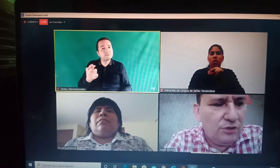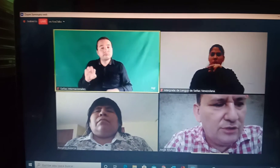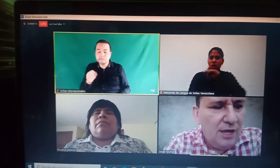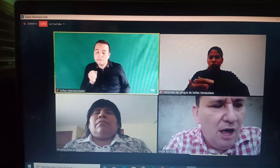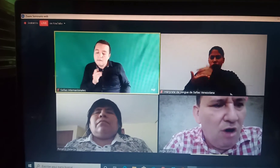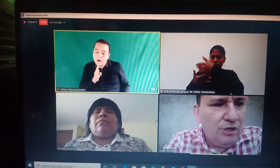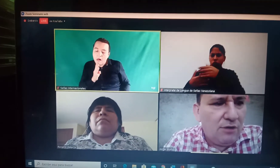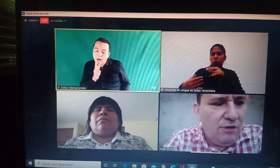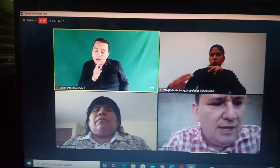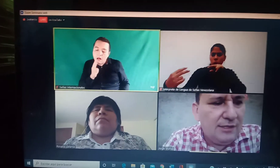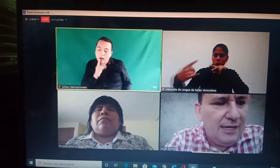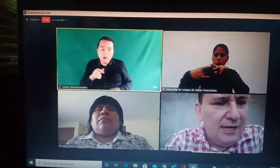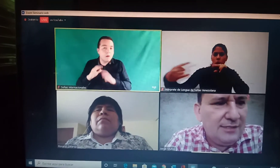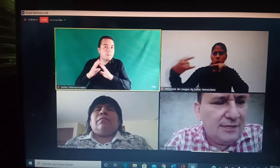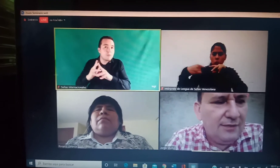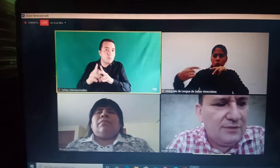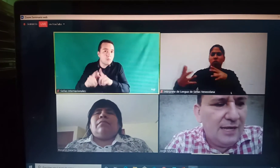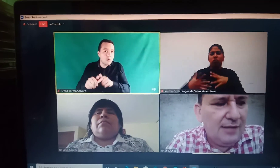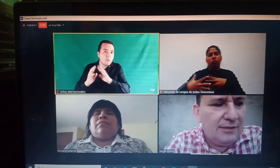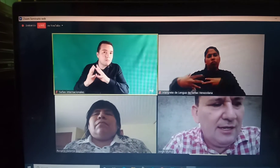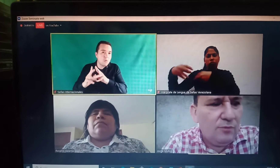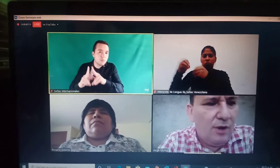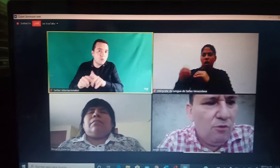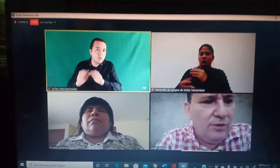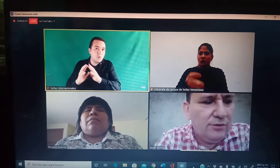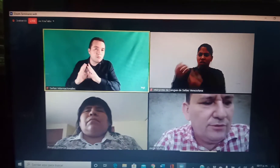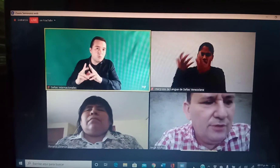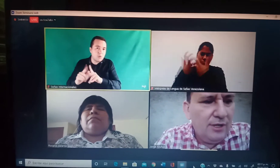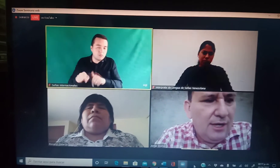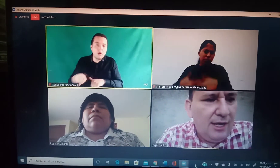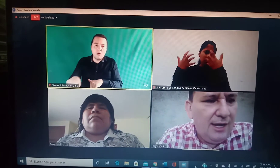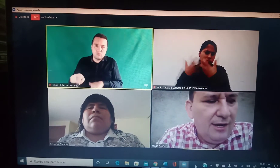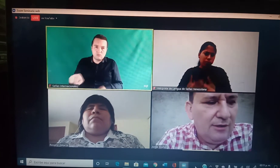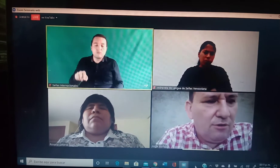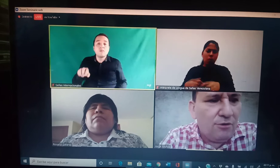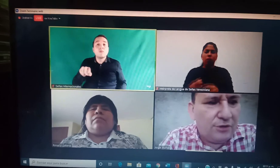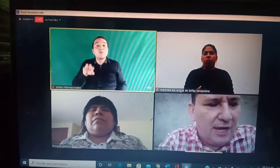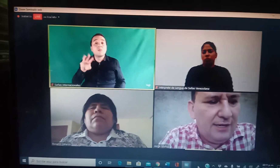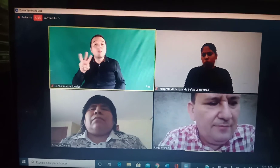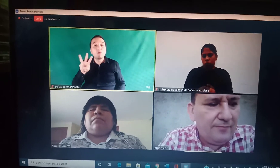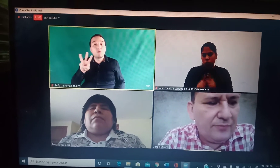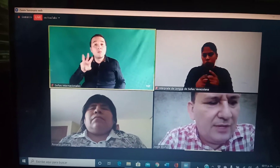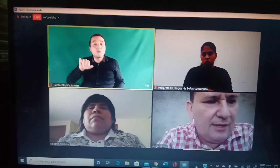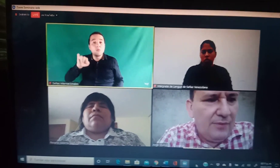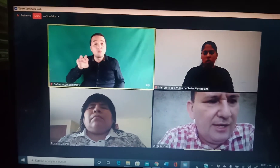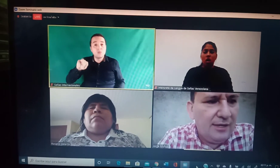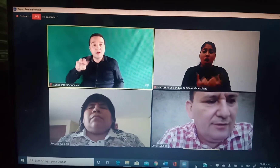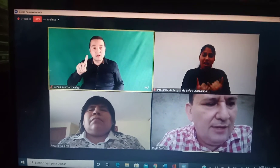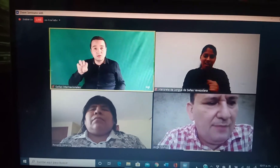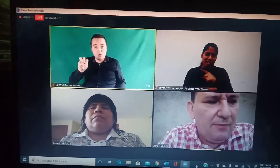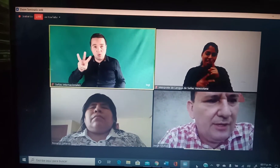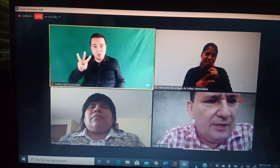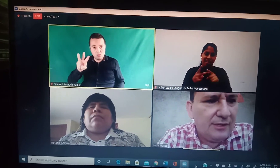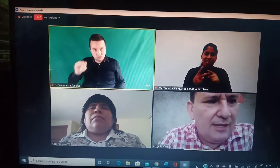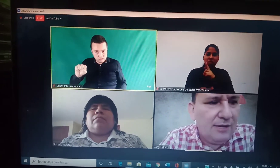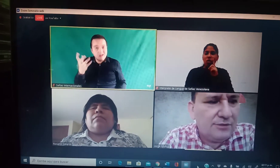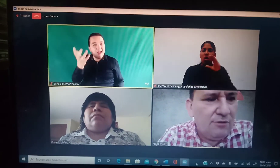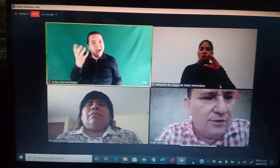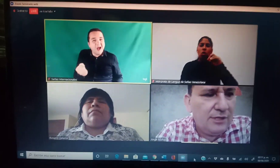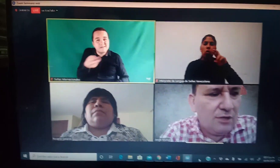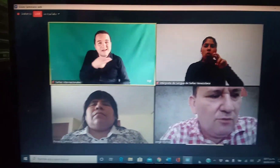acciones. Ahorita, con la inteligencia artificial, tenemos bajo Windows el Cortana, que también le permite